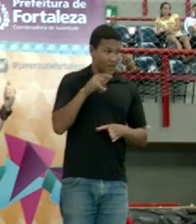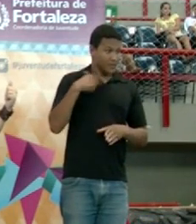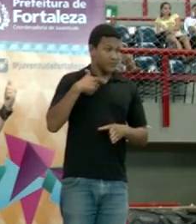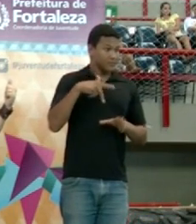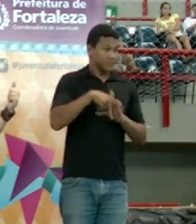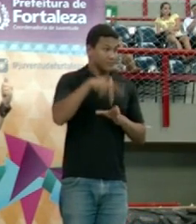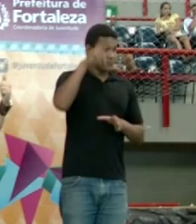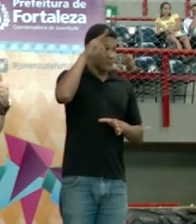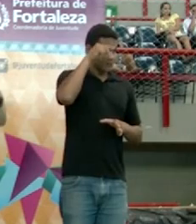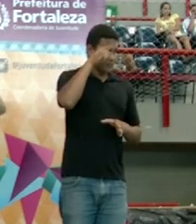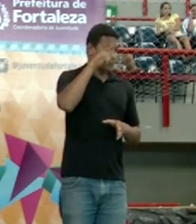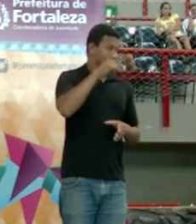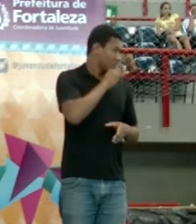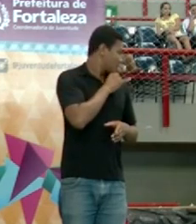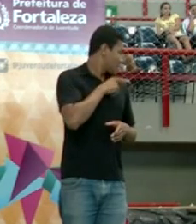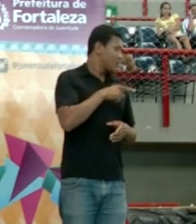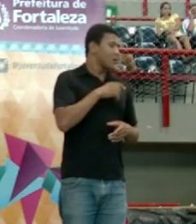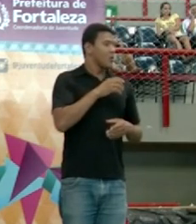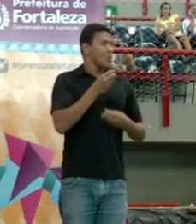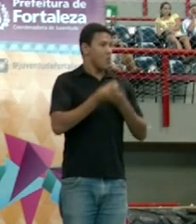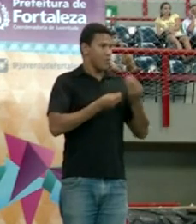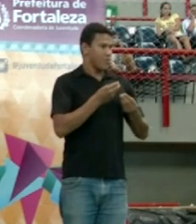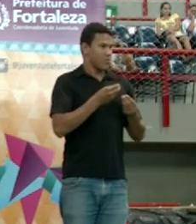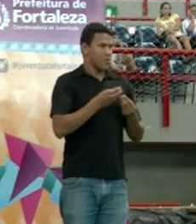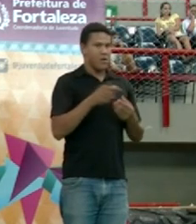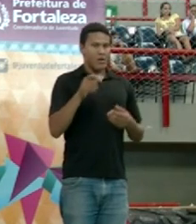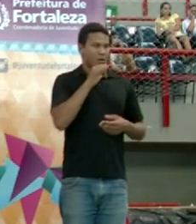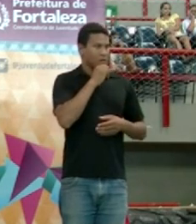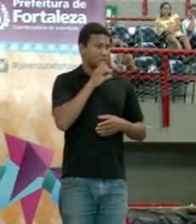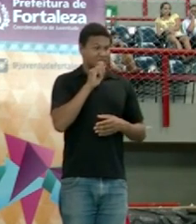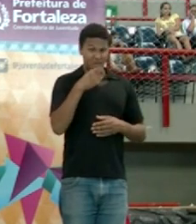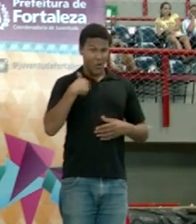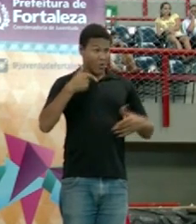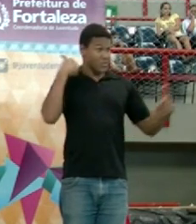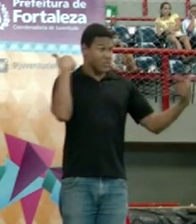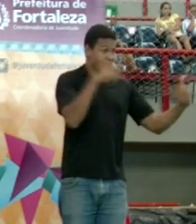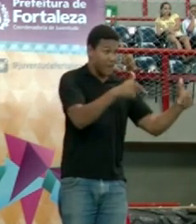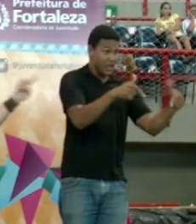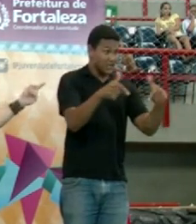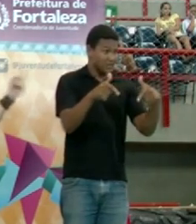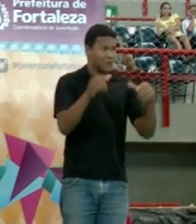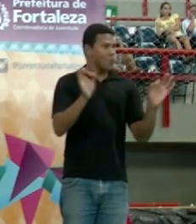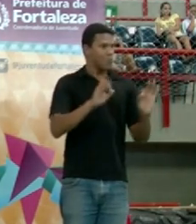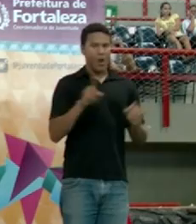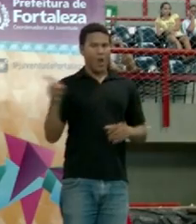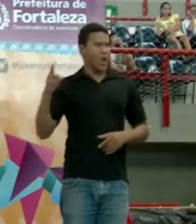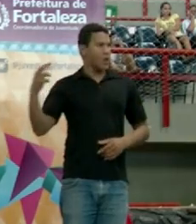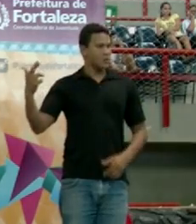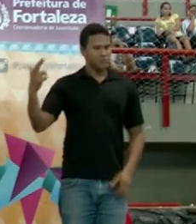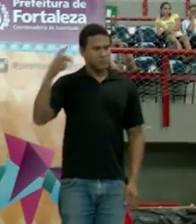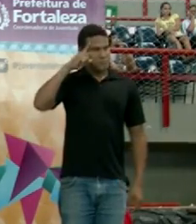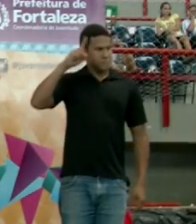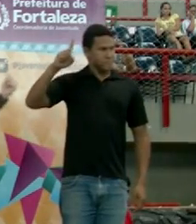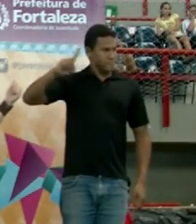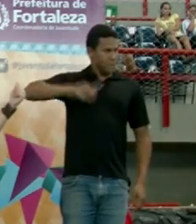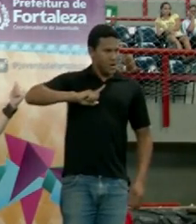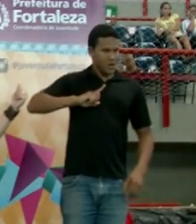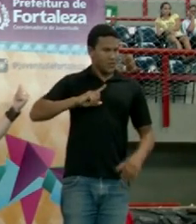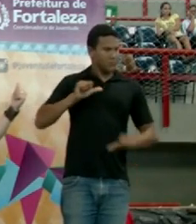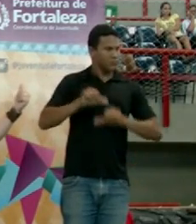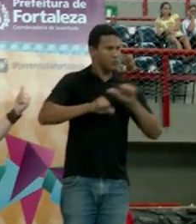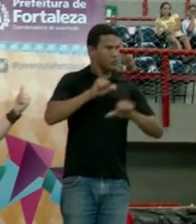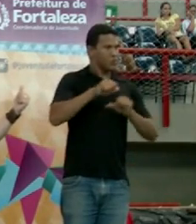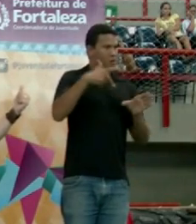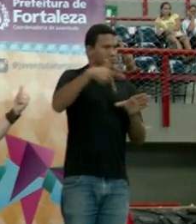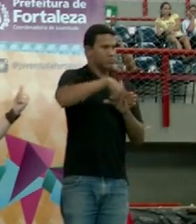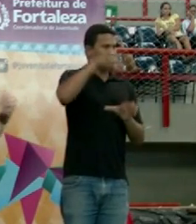virar cavaleiro, a obrigação dele não é trabalhar, é me defender. Tá certo? Ele morre por mim, porque vai ser isso que ele